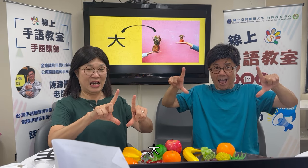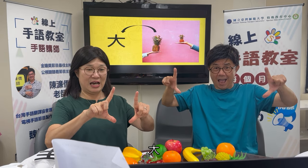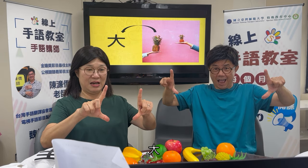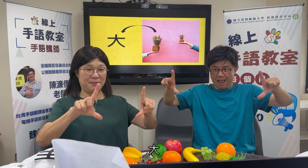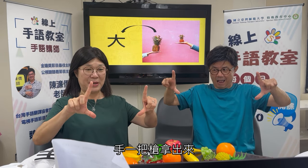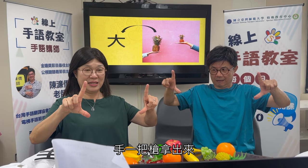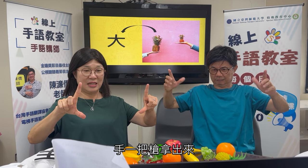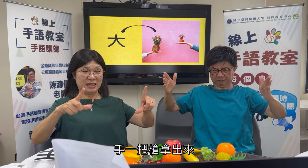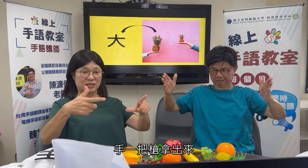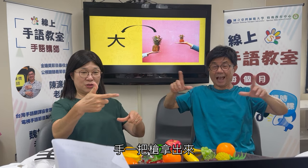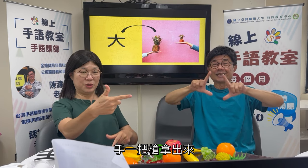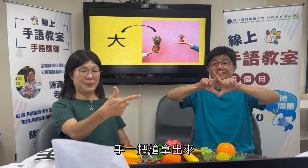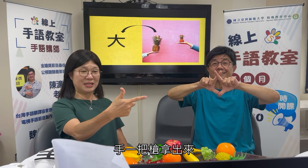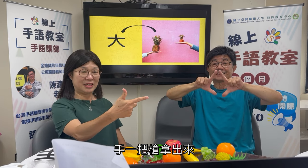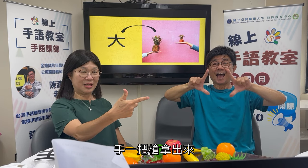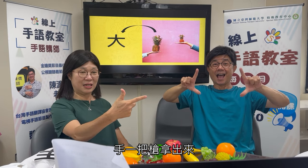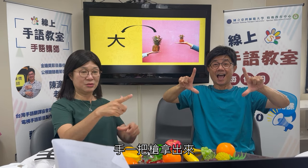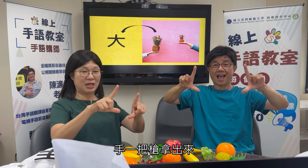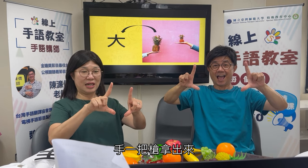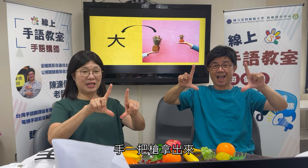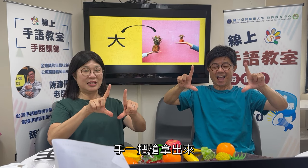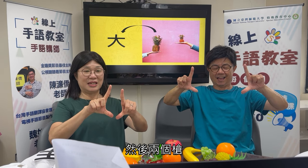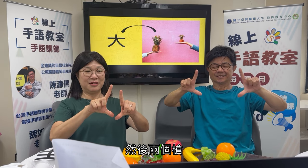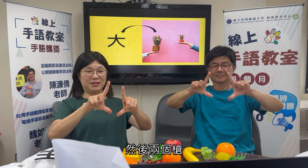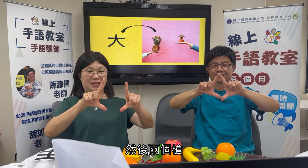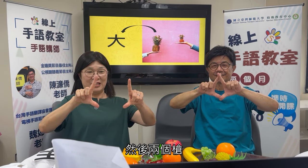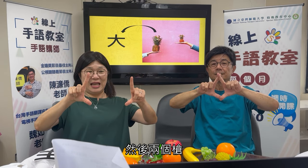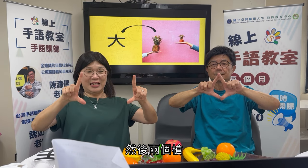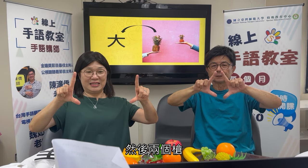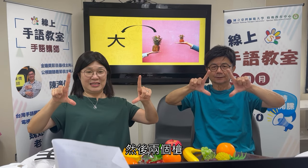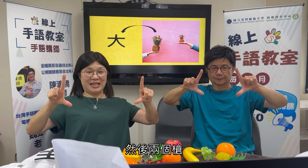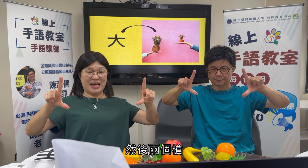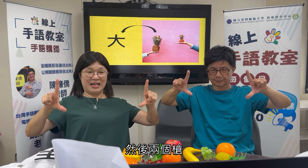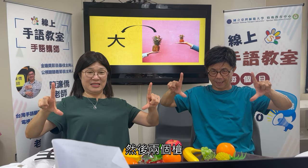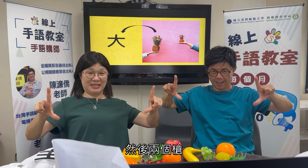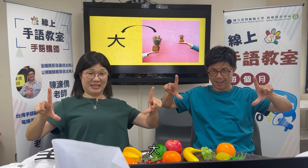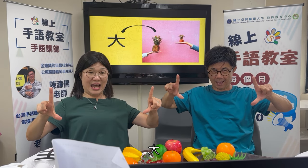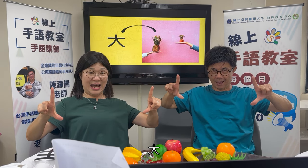好，把手一把枪拿出来，然后两个枪，大